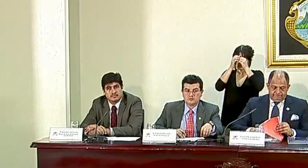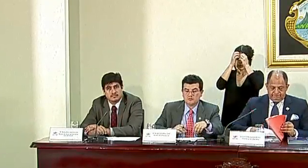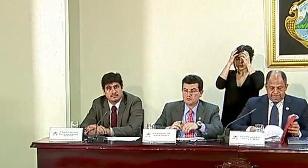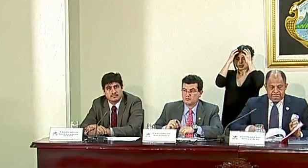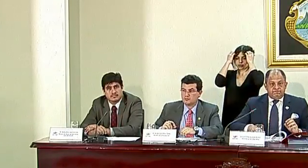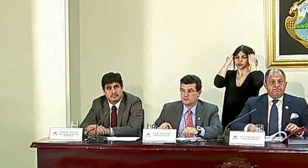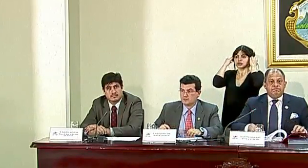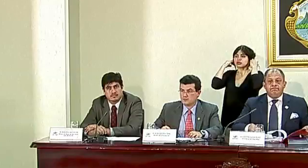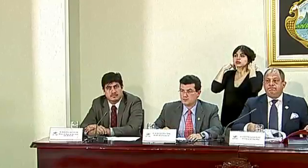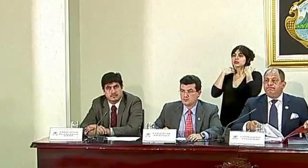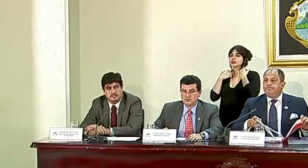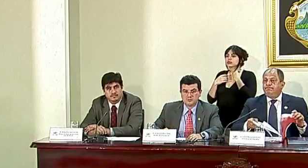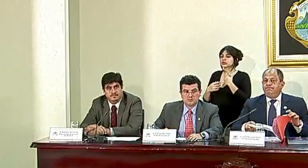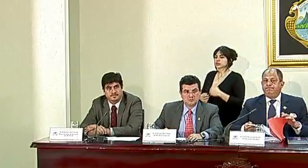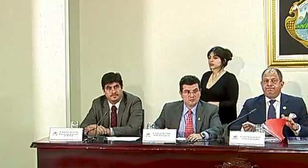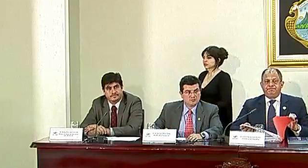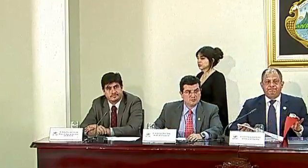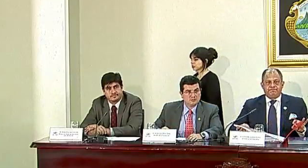Andrés Martínez, Canal 7.